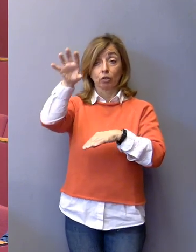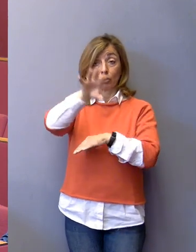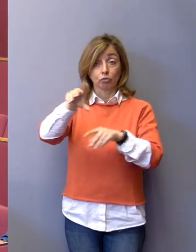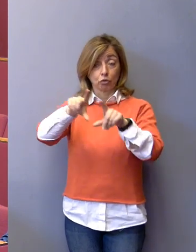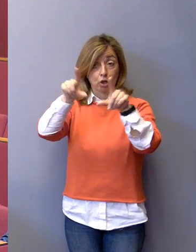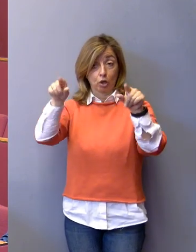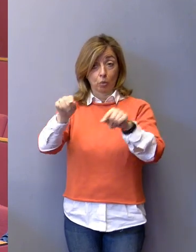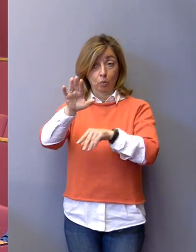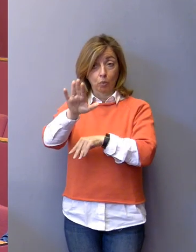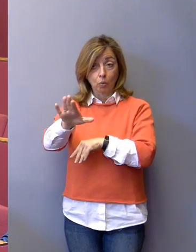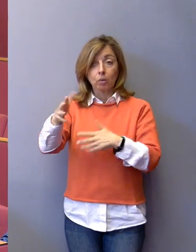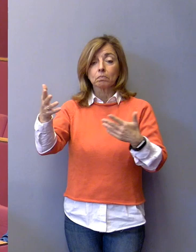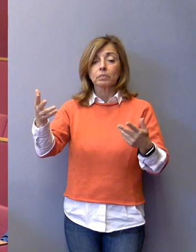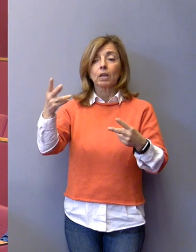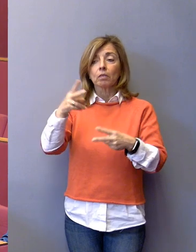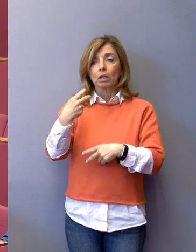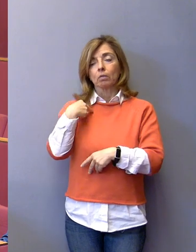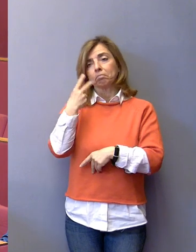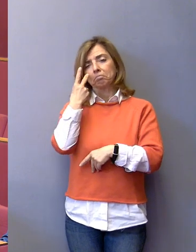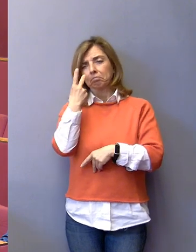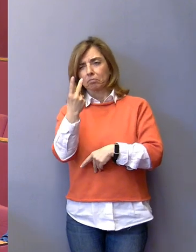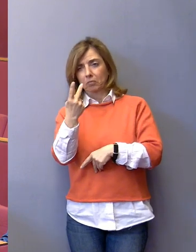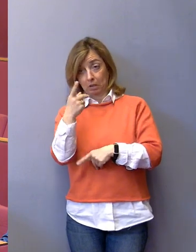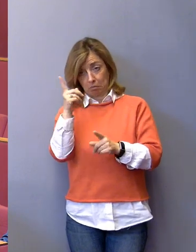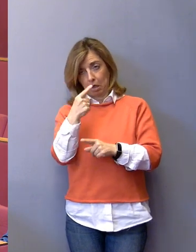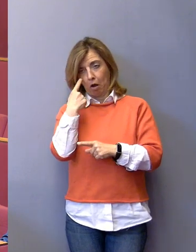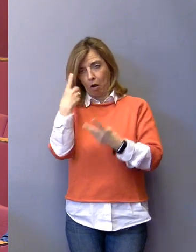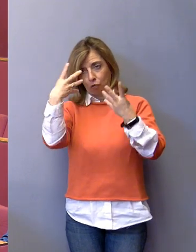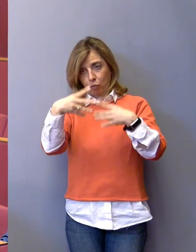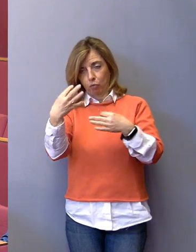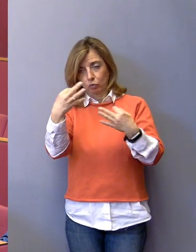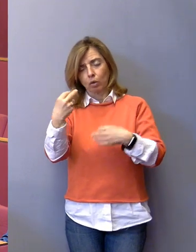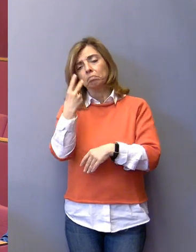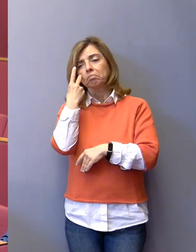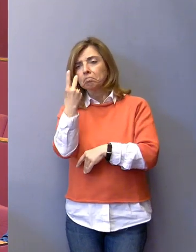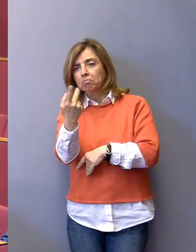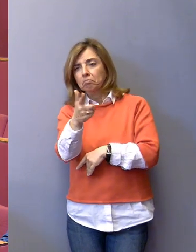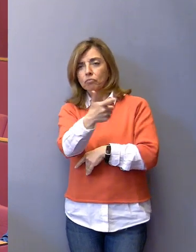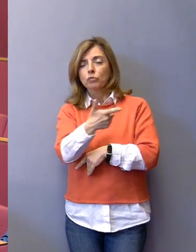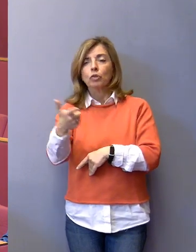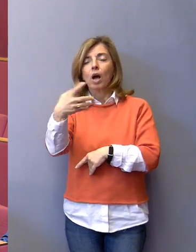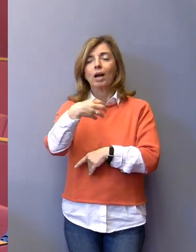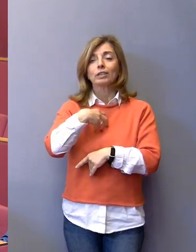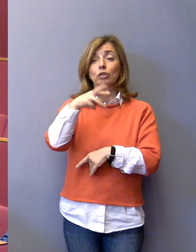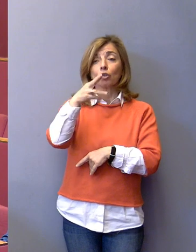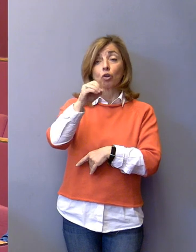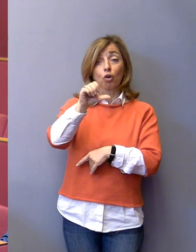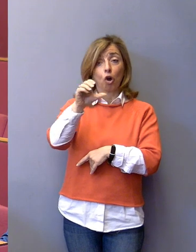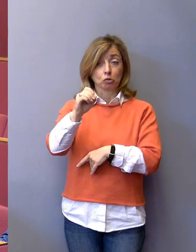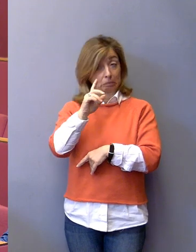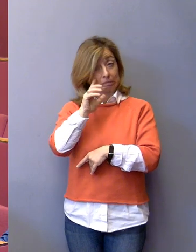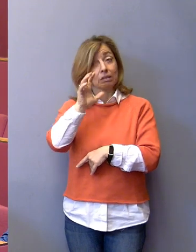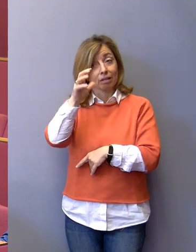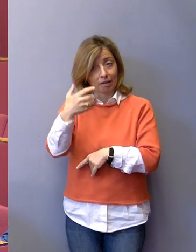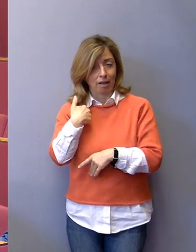pare di non di vista sono ancora abbastanza ben messo non vedo l'assessore rosso stranamente aggiungo io e in qualche maniera questo